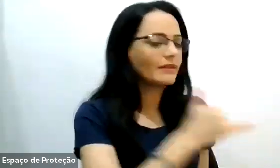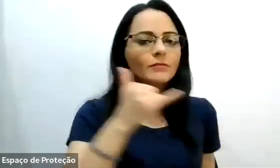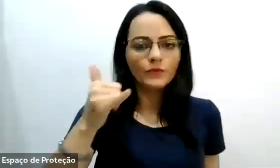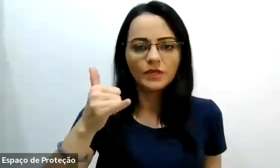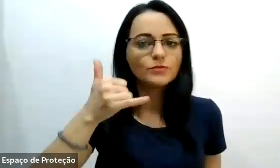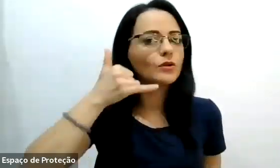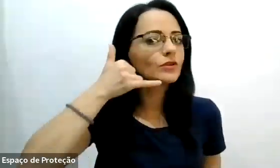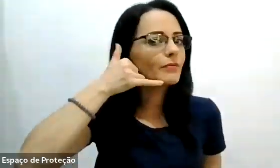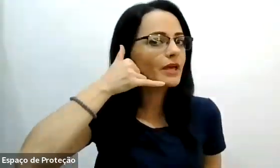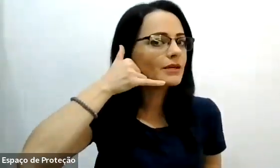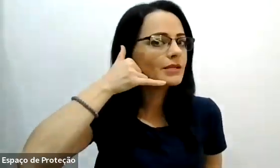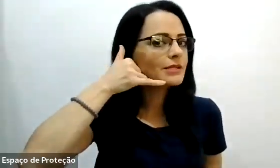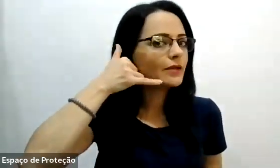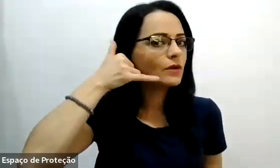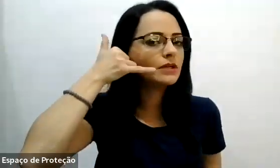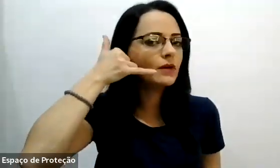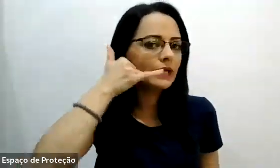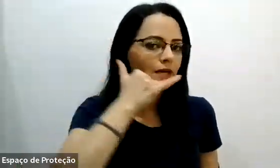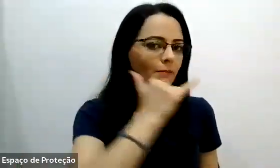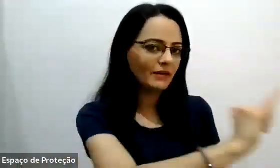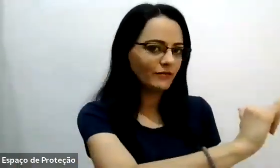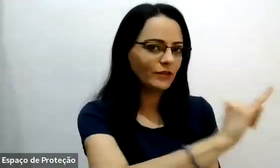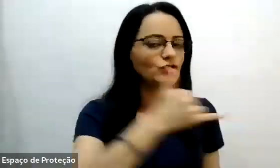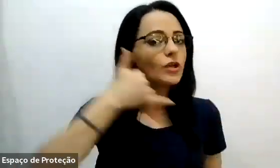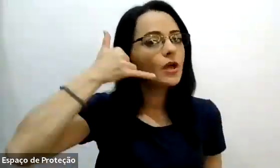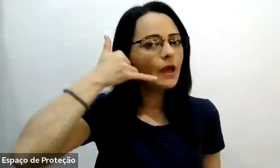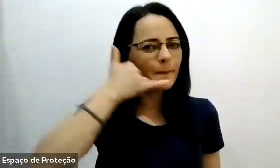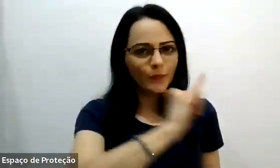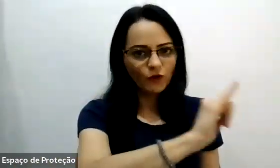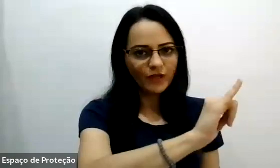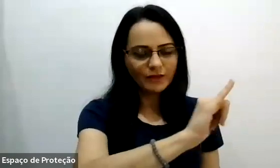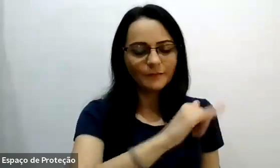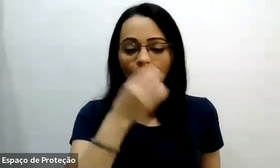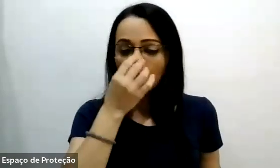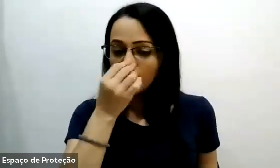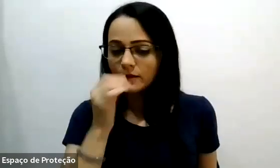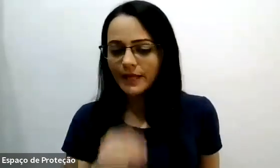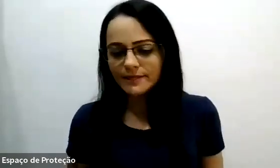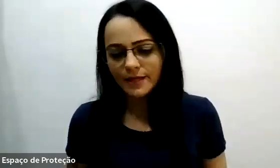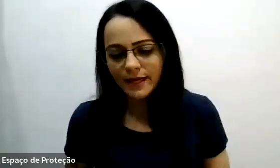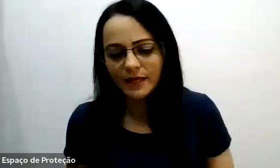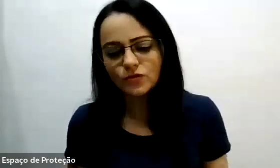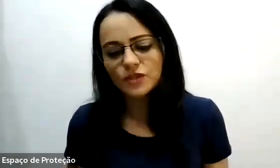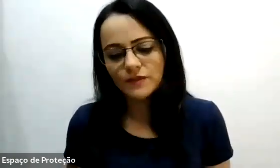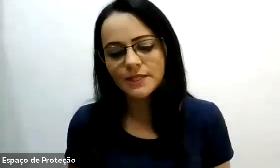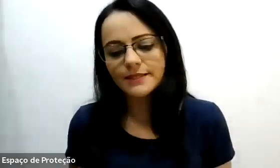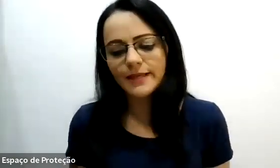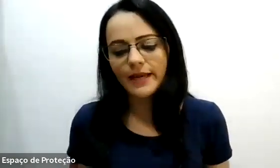Profeta, mão em Y também, saindo aqui da orelha para frente. Profeta. Neste caso, se vocês